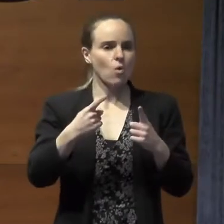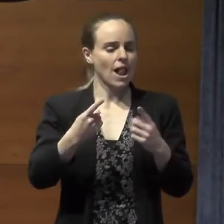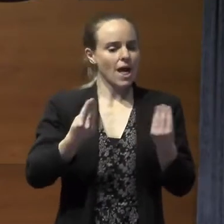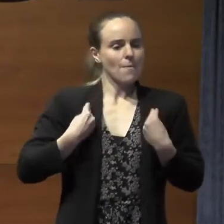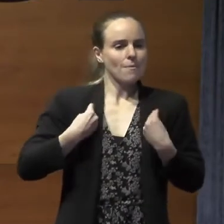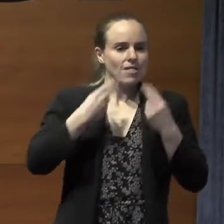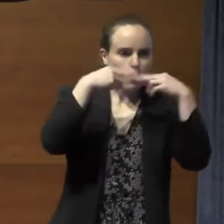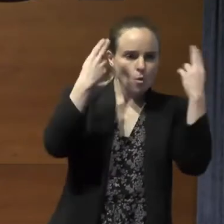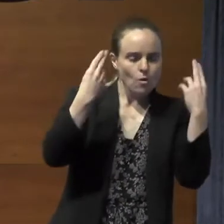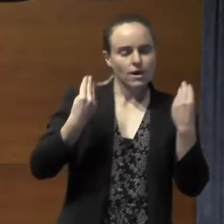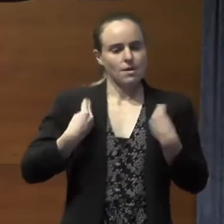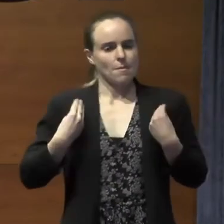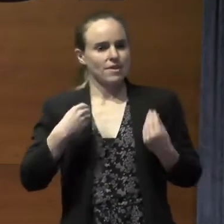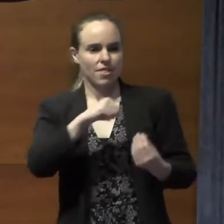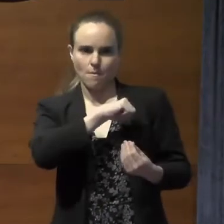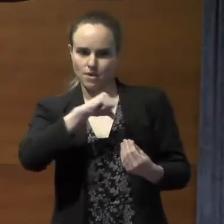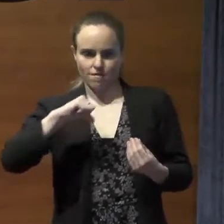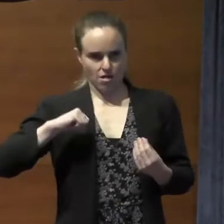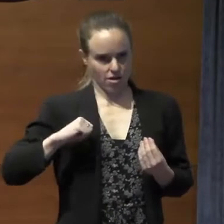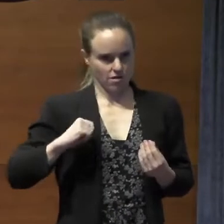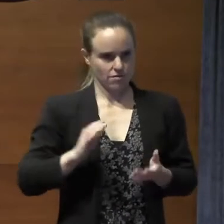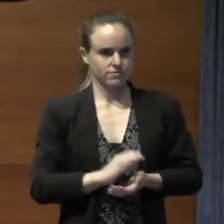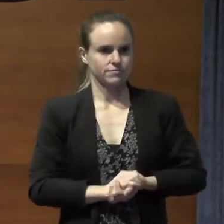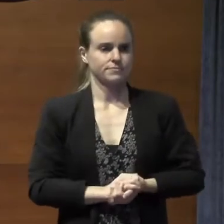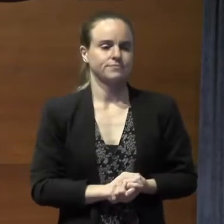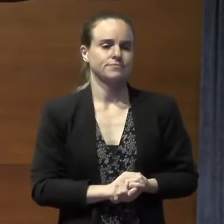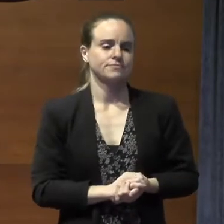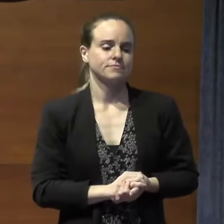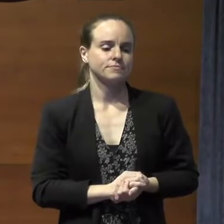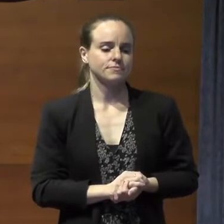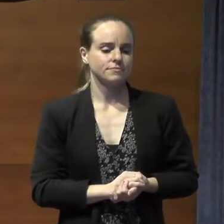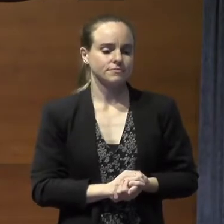en la vida pública como en la privada.